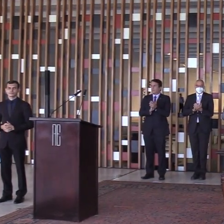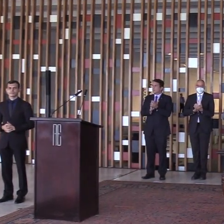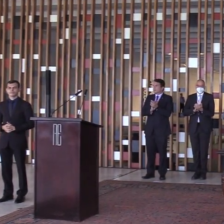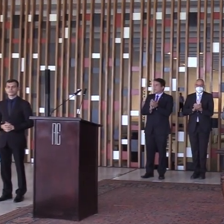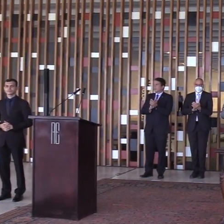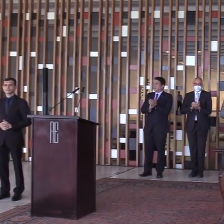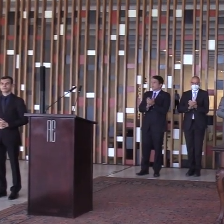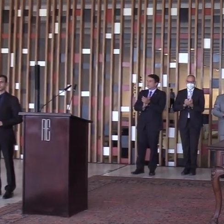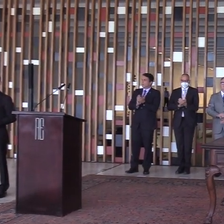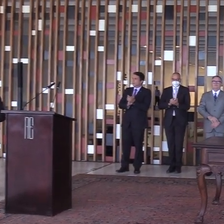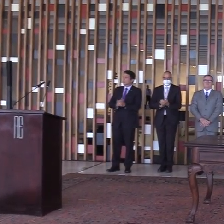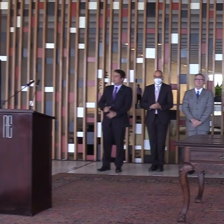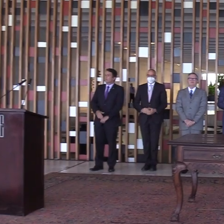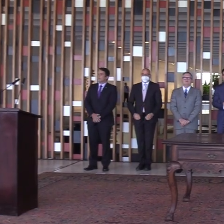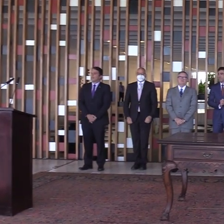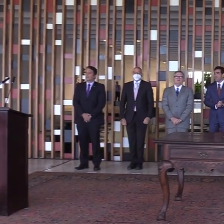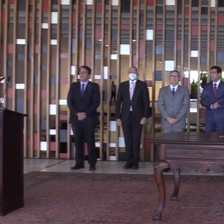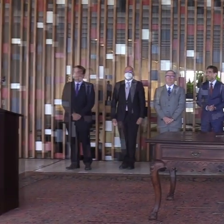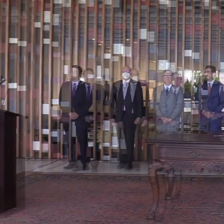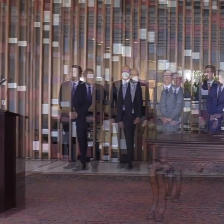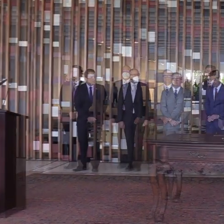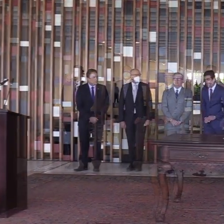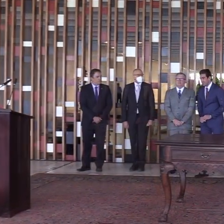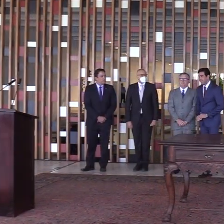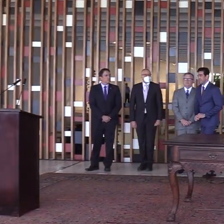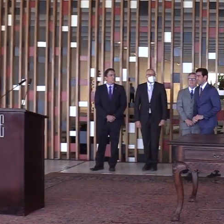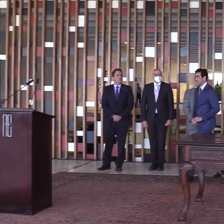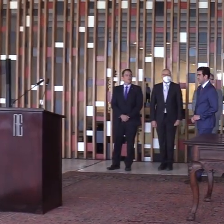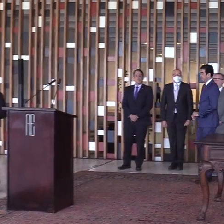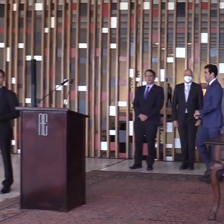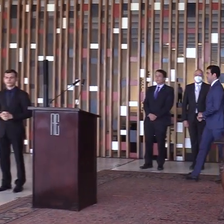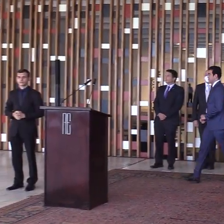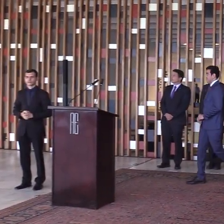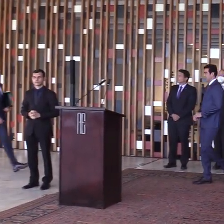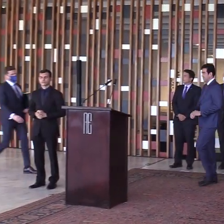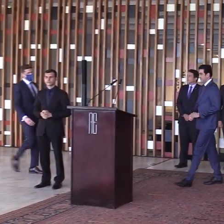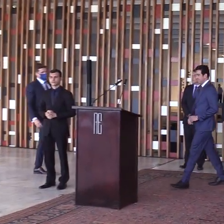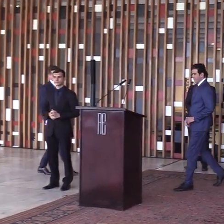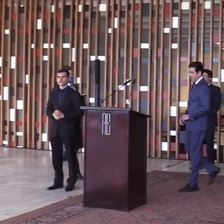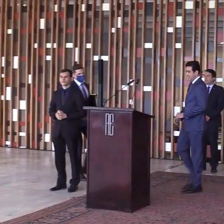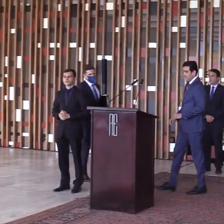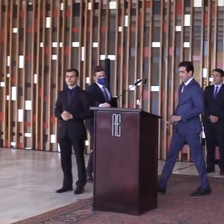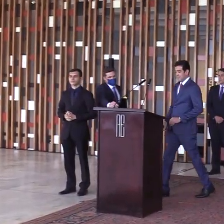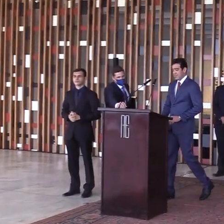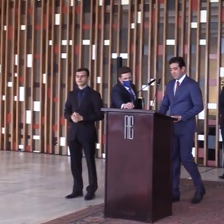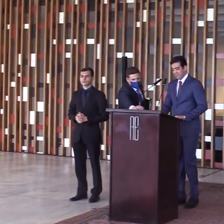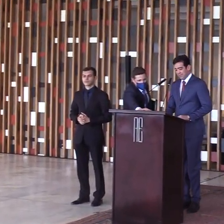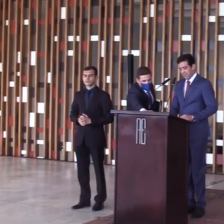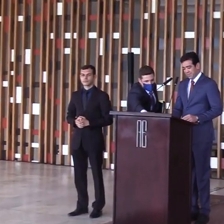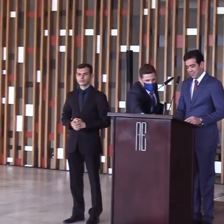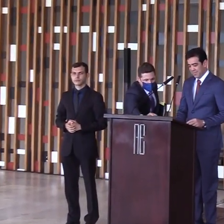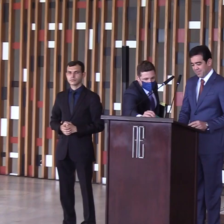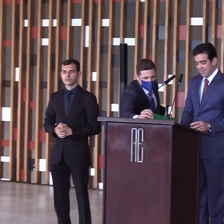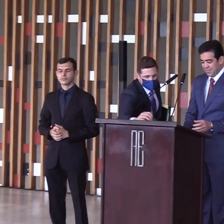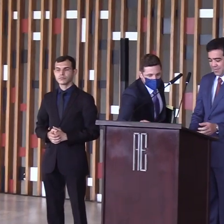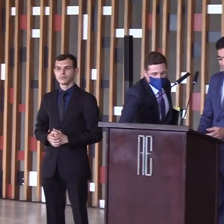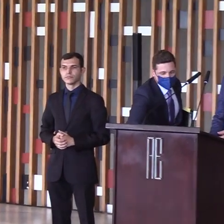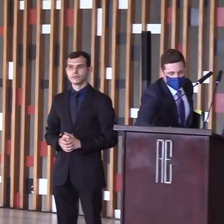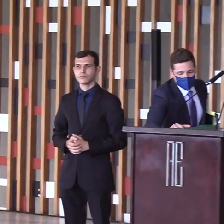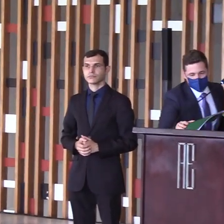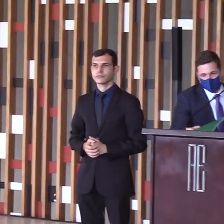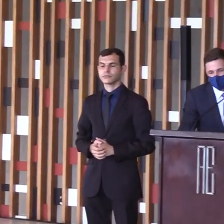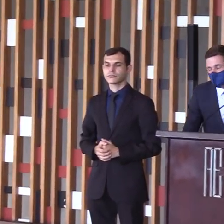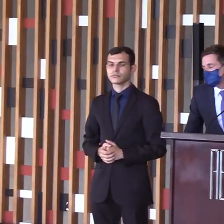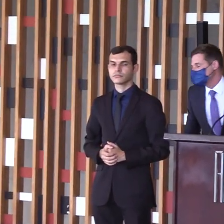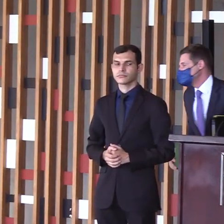Neste momento, fará uso da palavra o excelentíssimo senhor ministro Bruno Dantas, vice-presidente do Tribunal de Contas